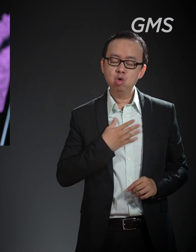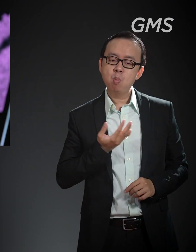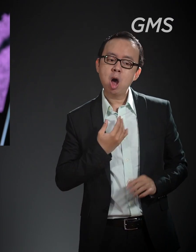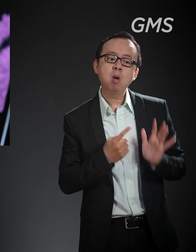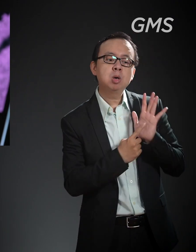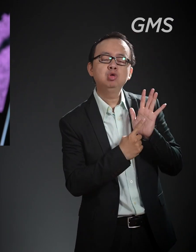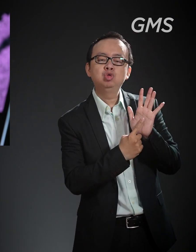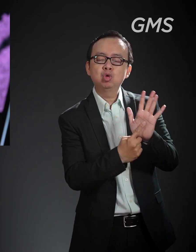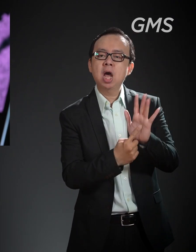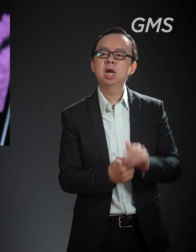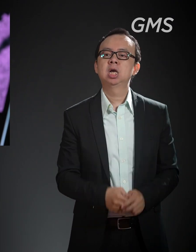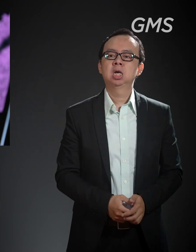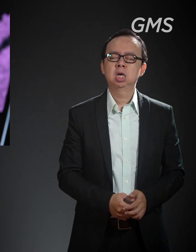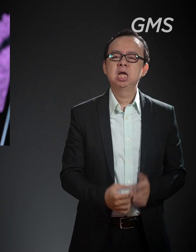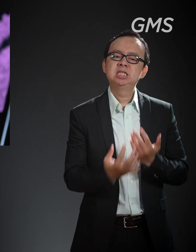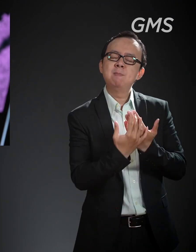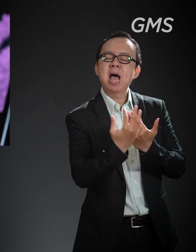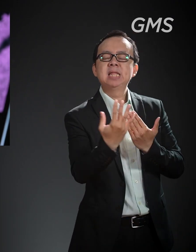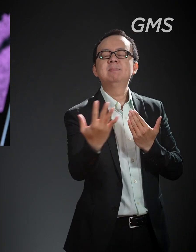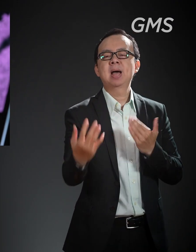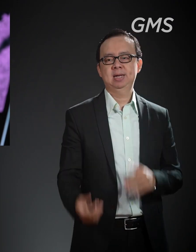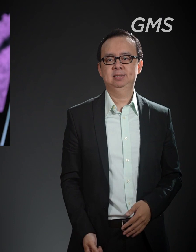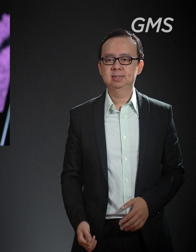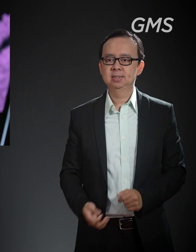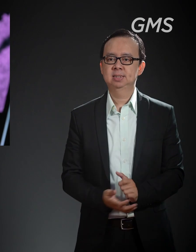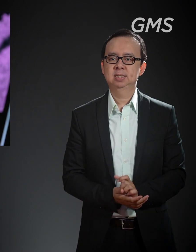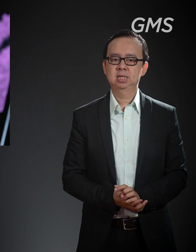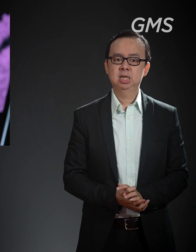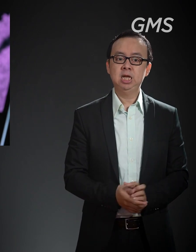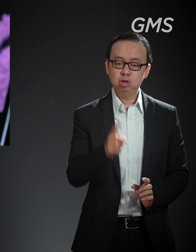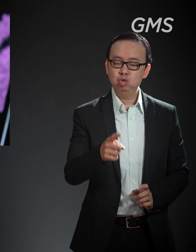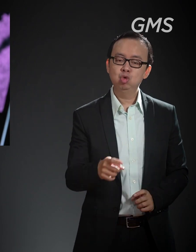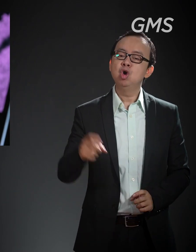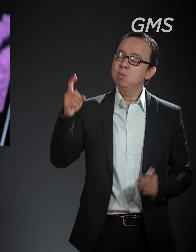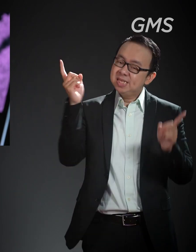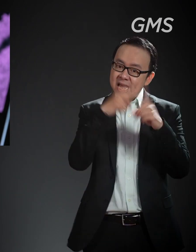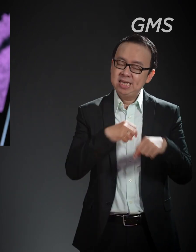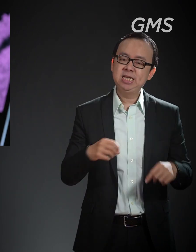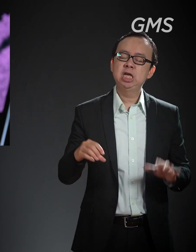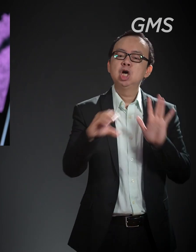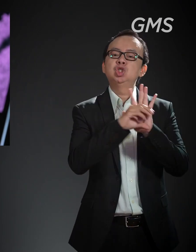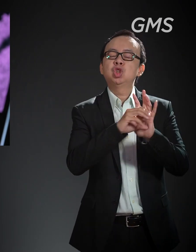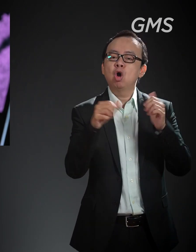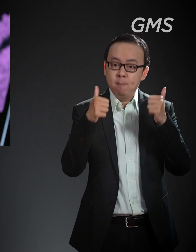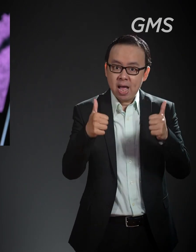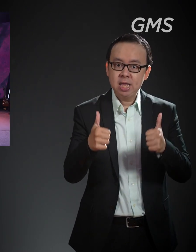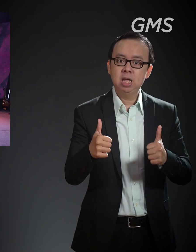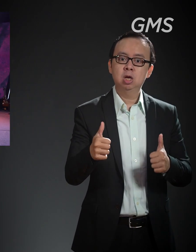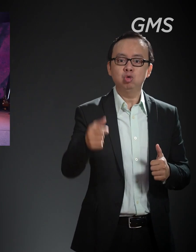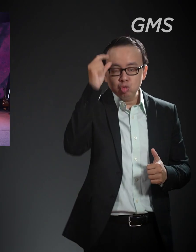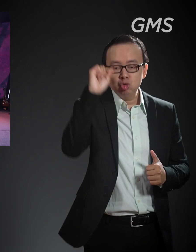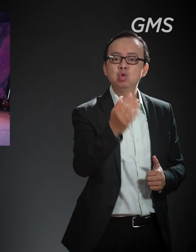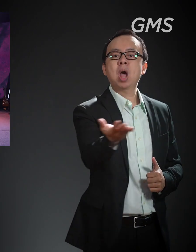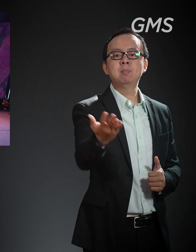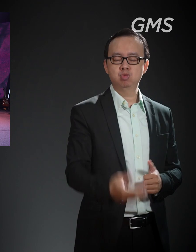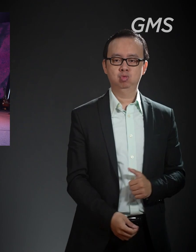lain untuk membantu. Aku tunjukkan jemaat Makedonia sebagai teladan, sebagai studi bandingmu.